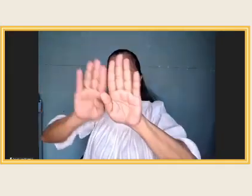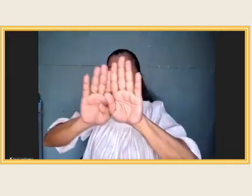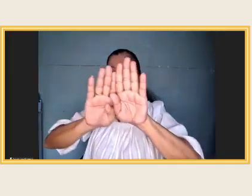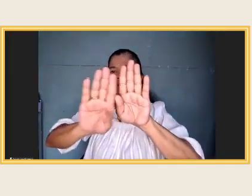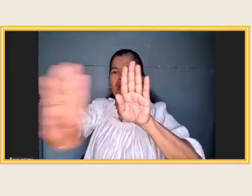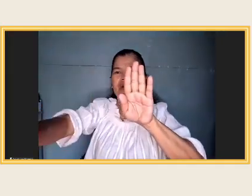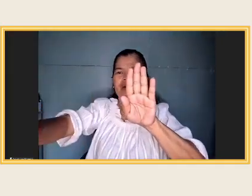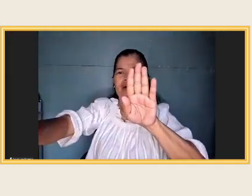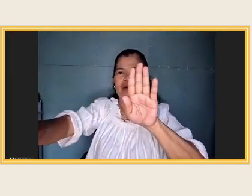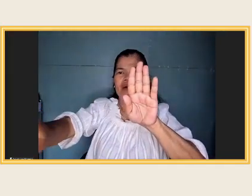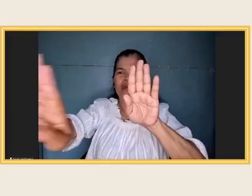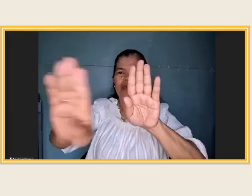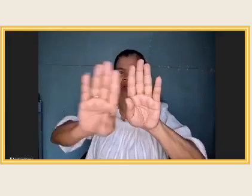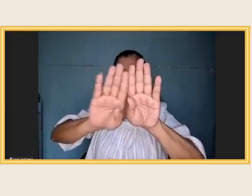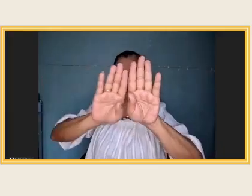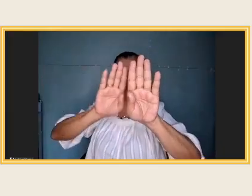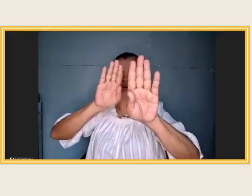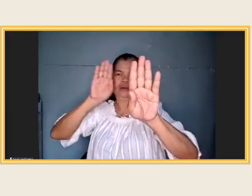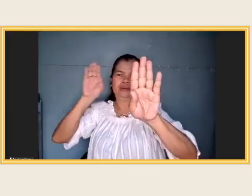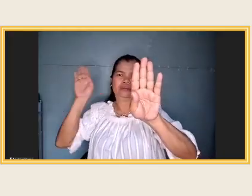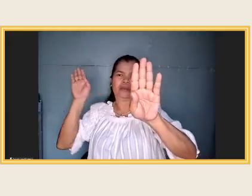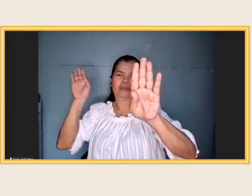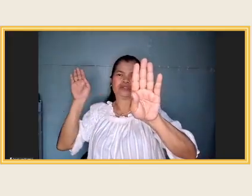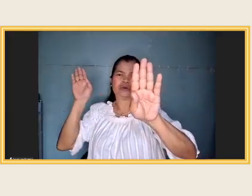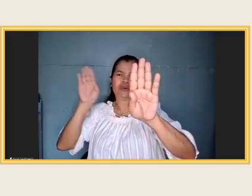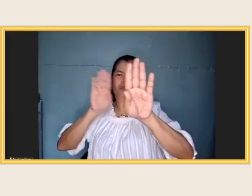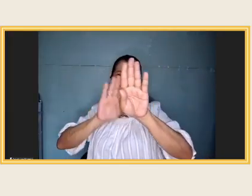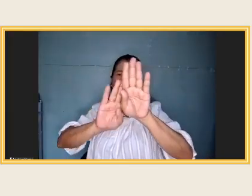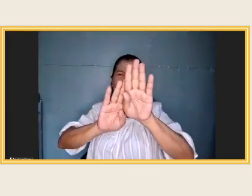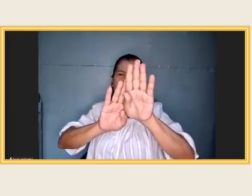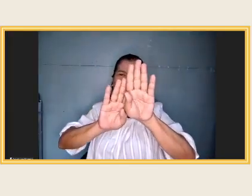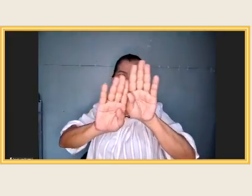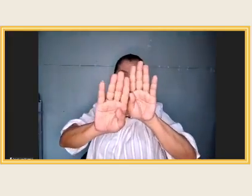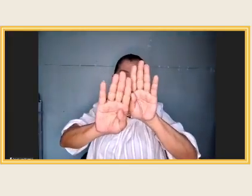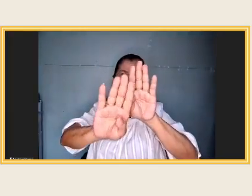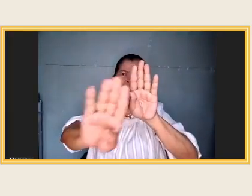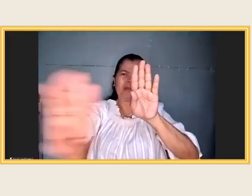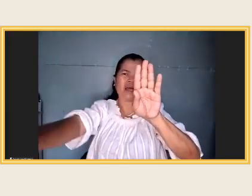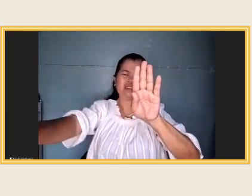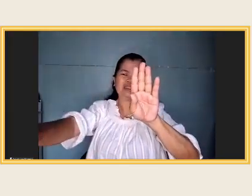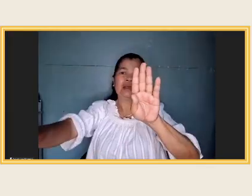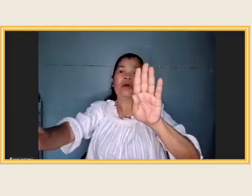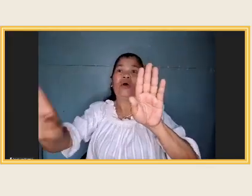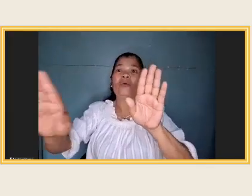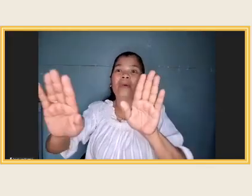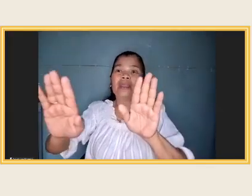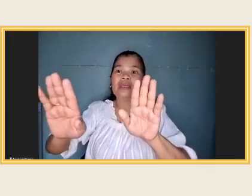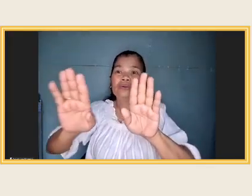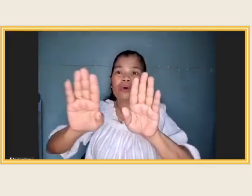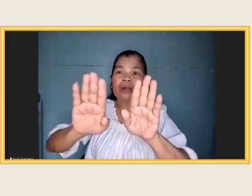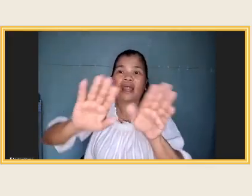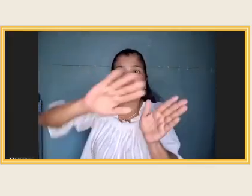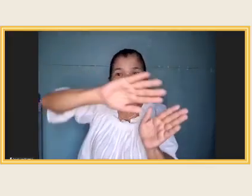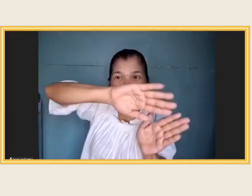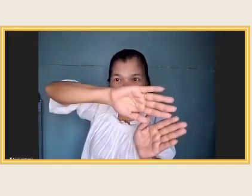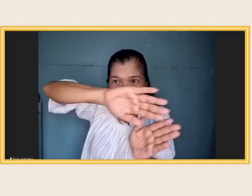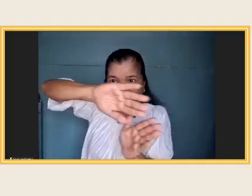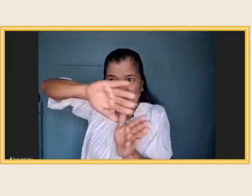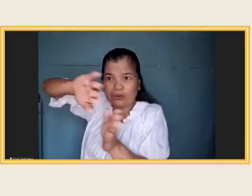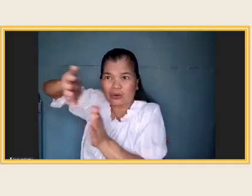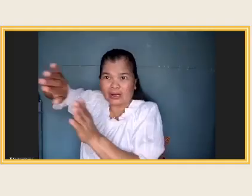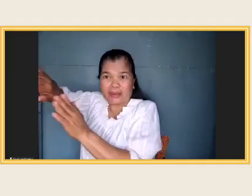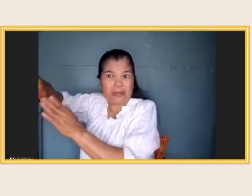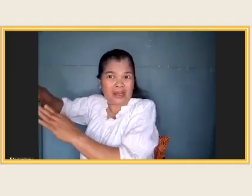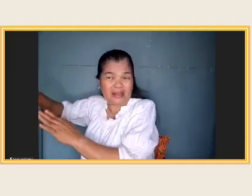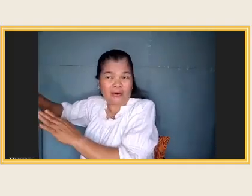Then, door. Pwedeng ganon. Papasok, palabas. O pwedeng door na